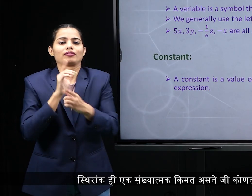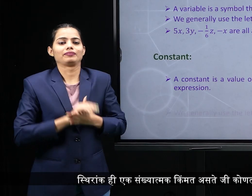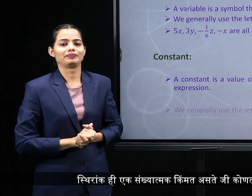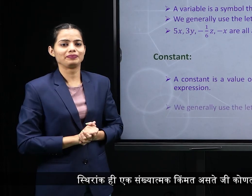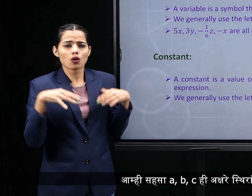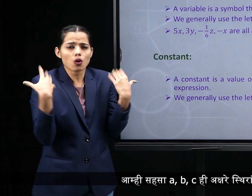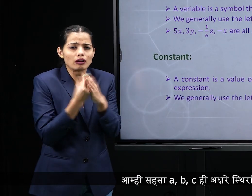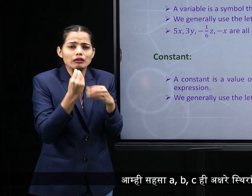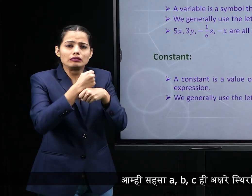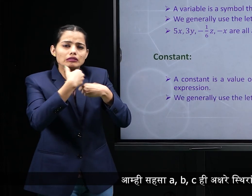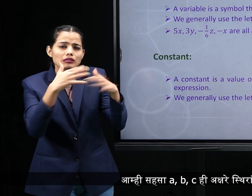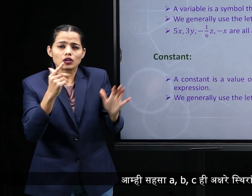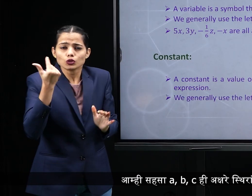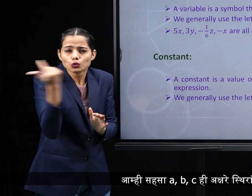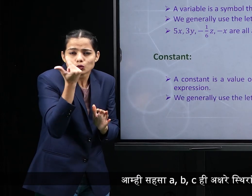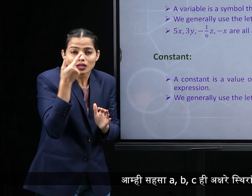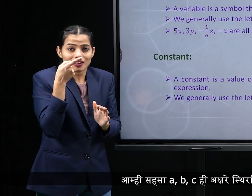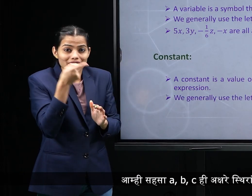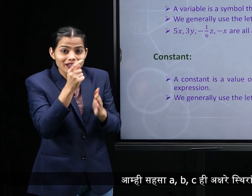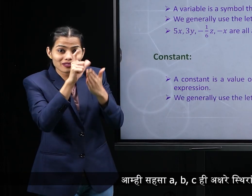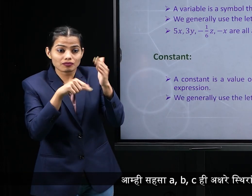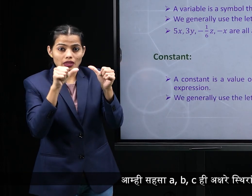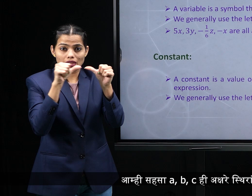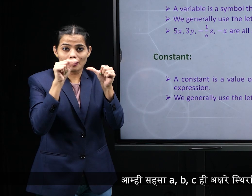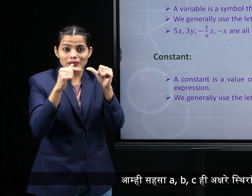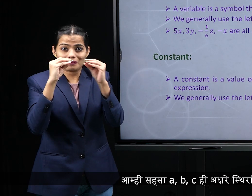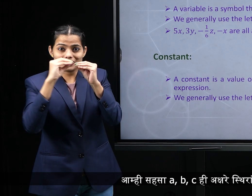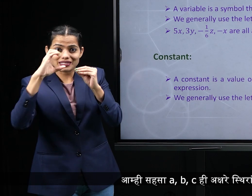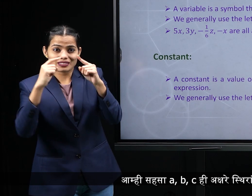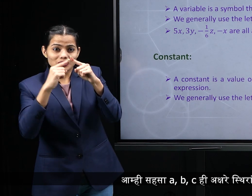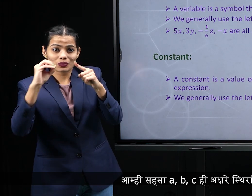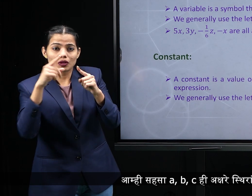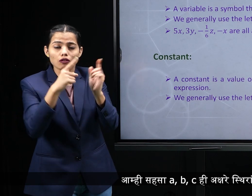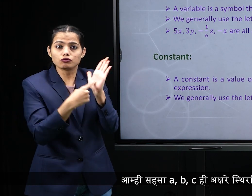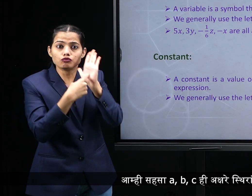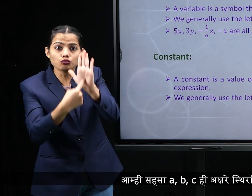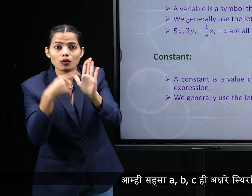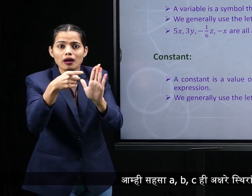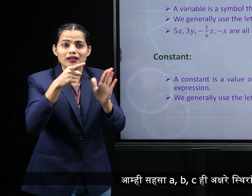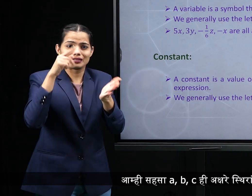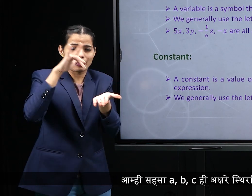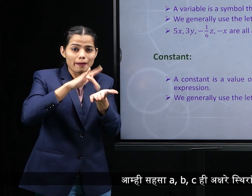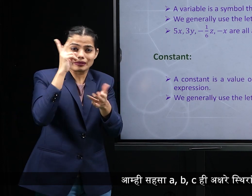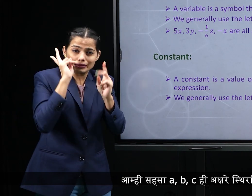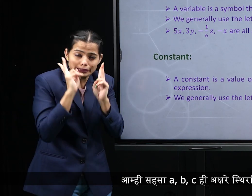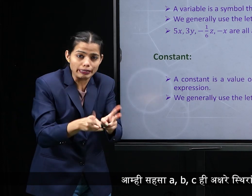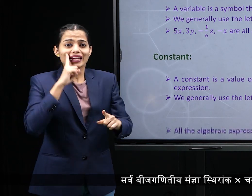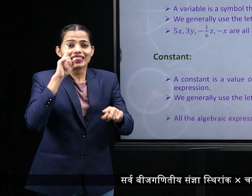नाही. आम्ही सहसा a, b, c ही अक्षरे स्थिरांक दर्शवण्यासाठी वापरतो.